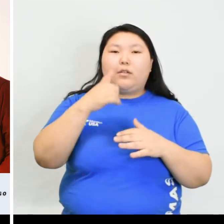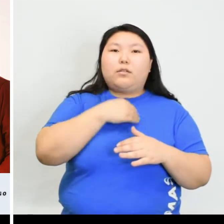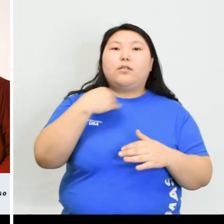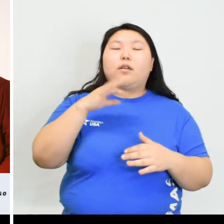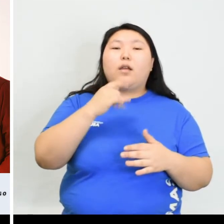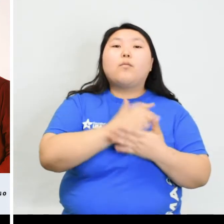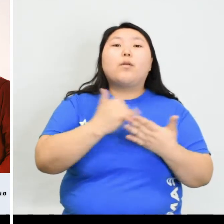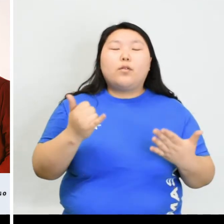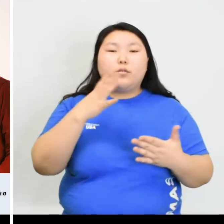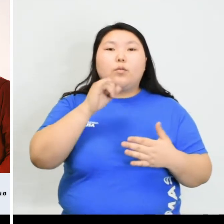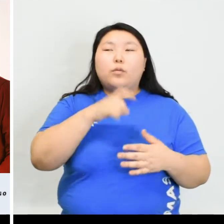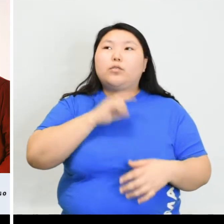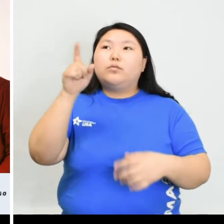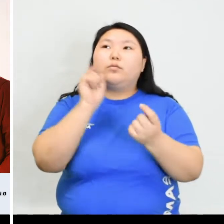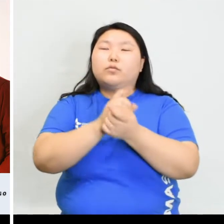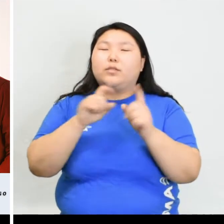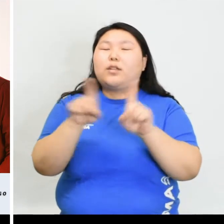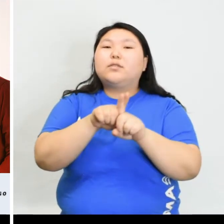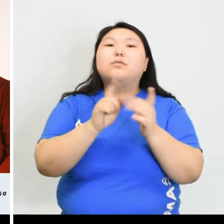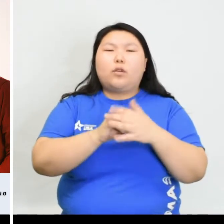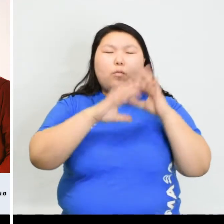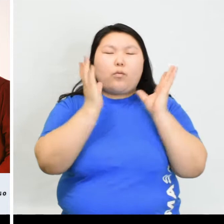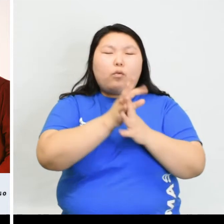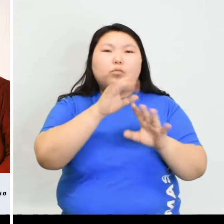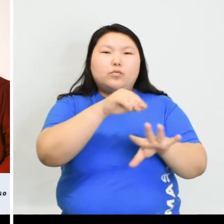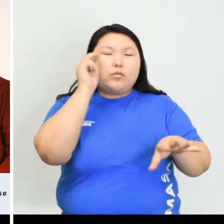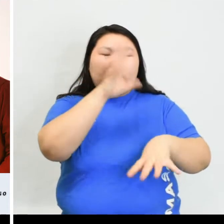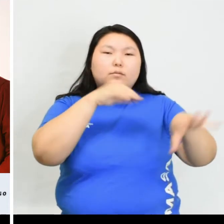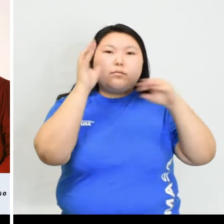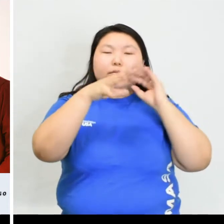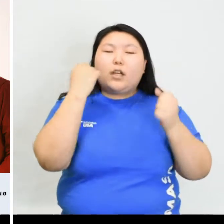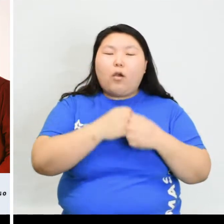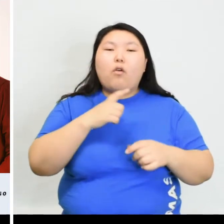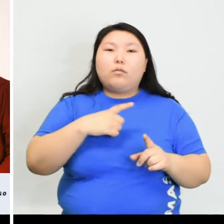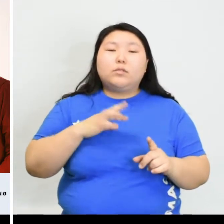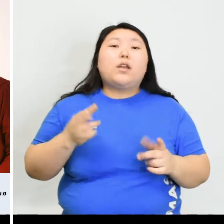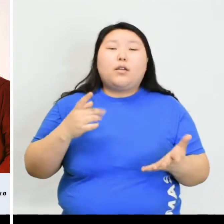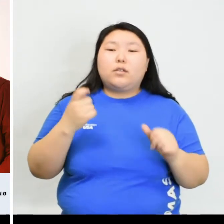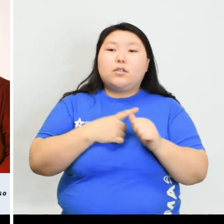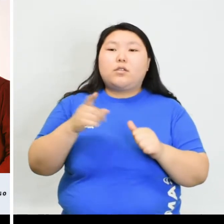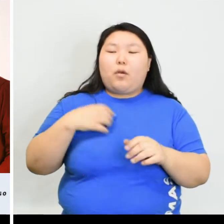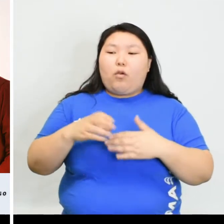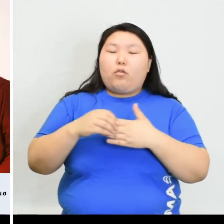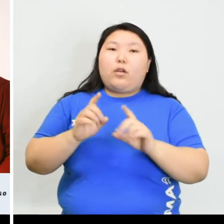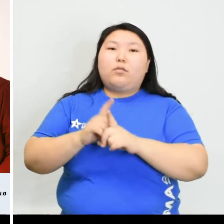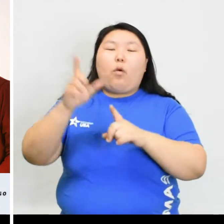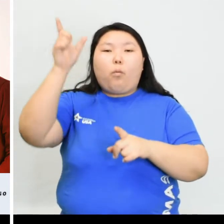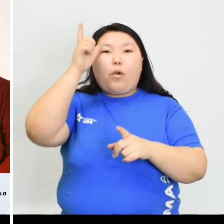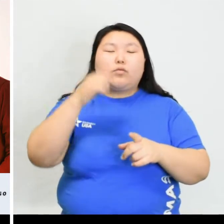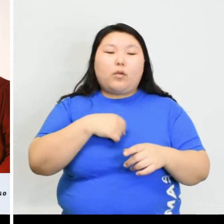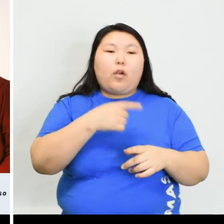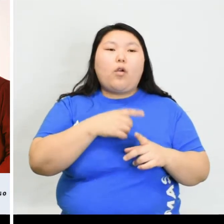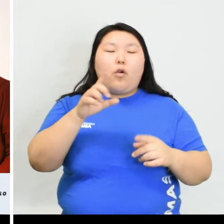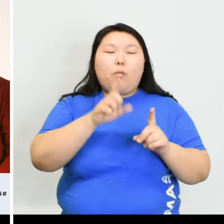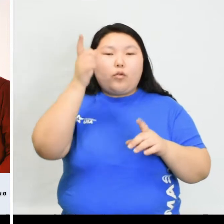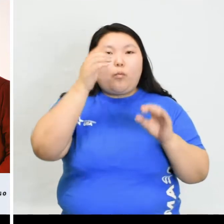Тийм хүмүүстэй очивол ер нь алч хэрэг бүх юм сурч аваад ингээд өөрийгөө ингээд ягд бол хинч чамааг хөтлж аваад боловсрол чиний чамааг